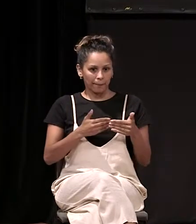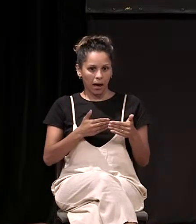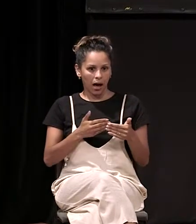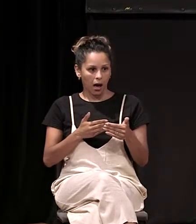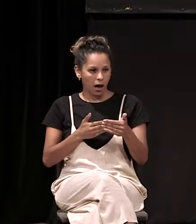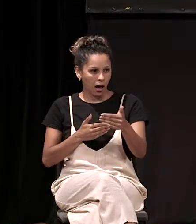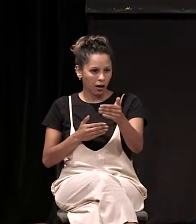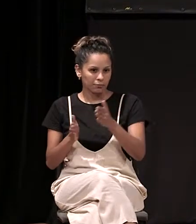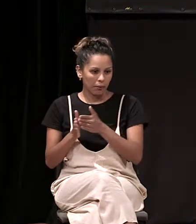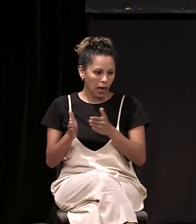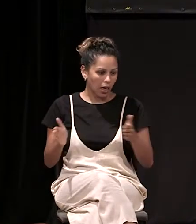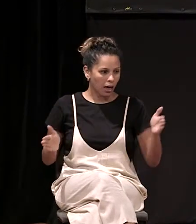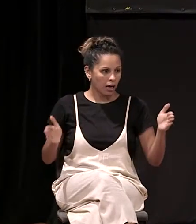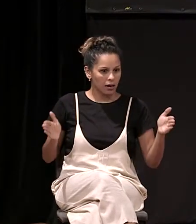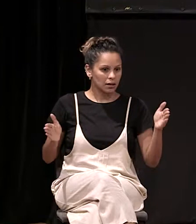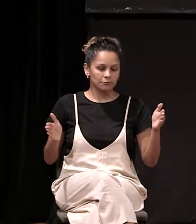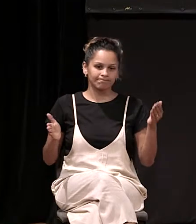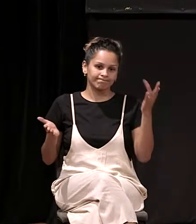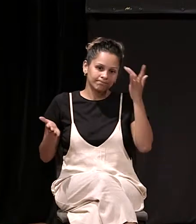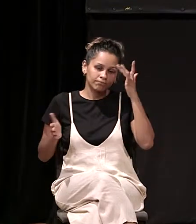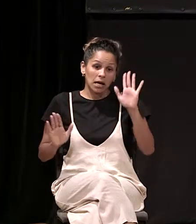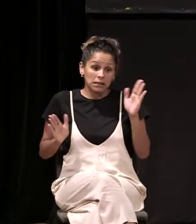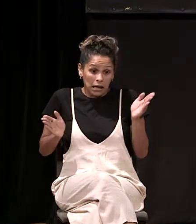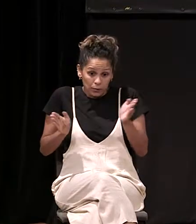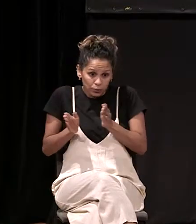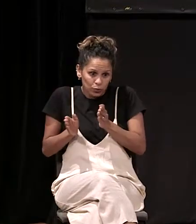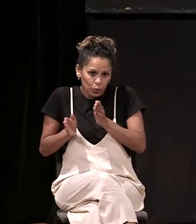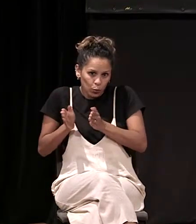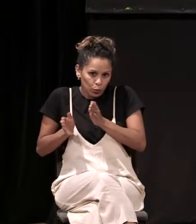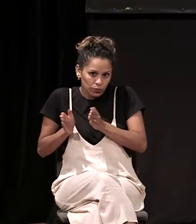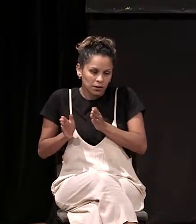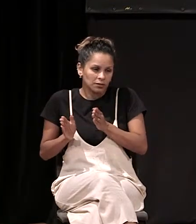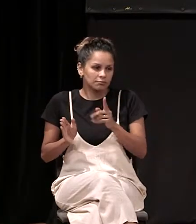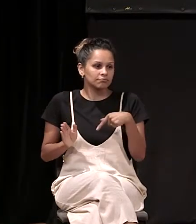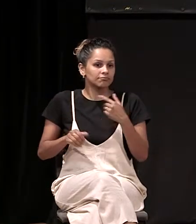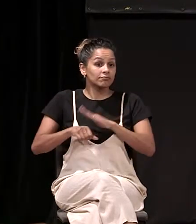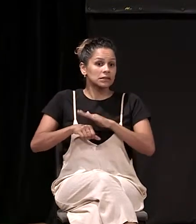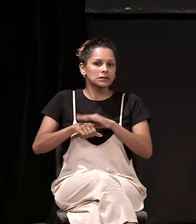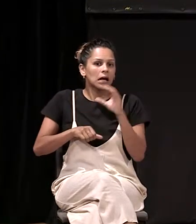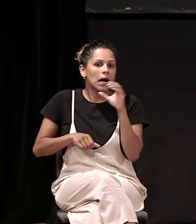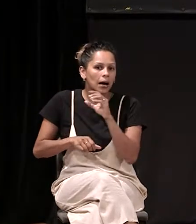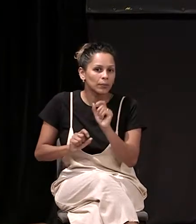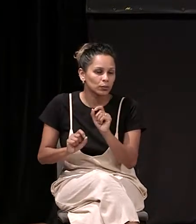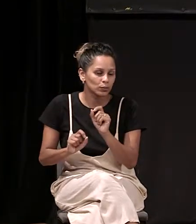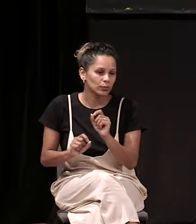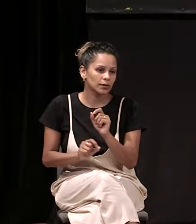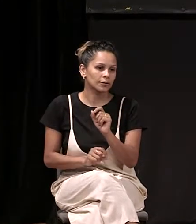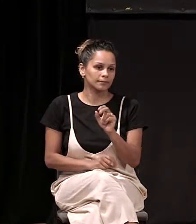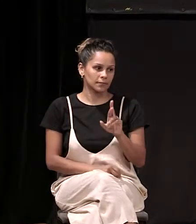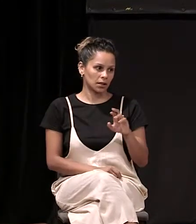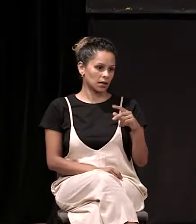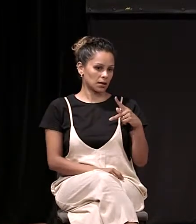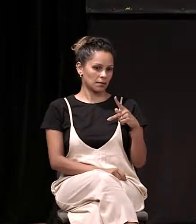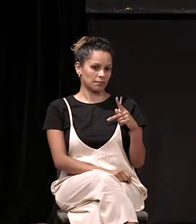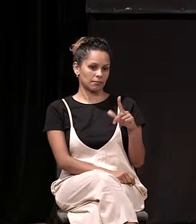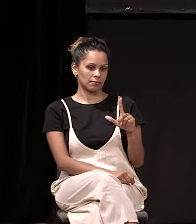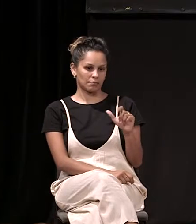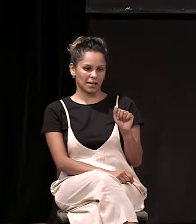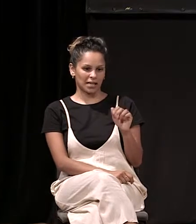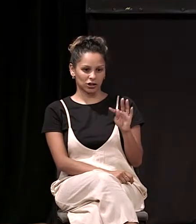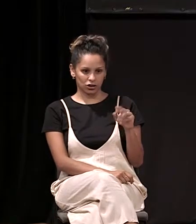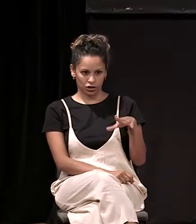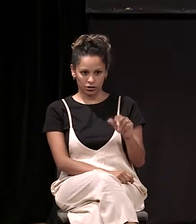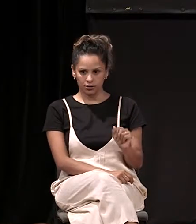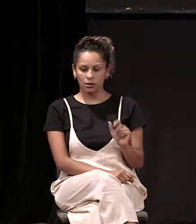curto prazo, o que nós estamos fazendo, Repolatina capacita educadores e educadoras